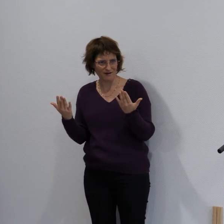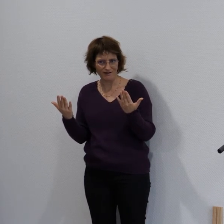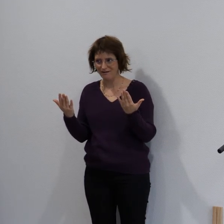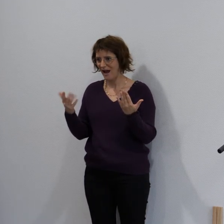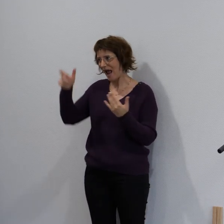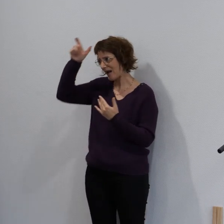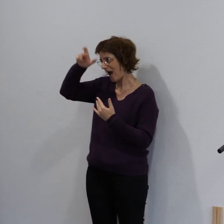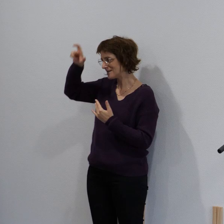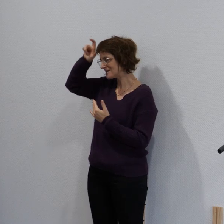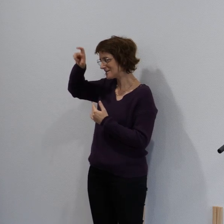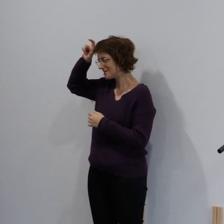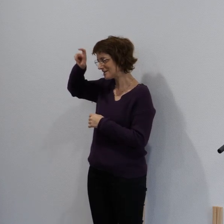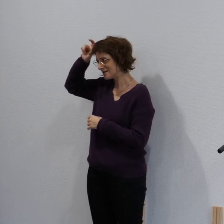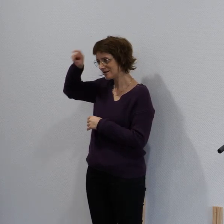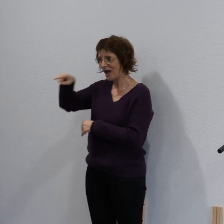C'est la Grèce.